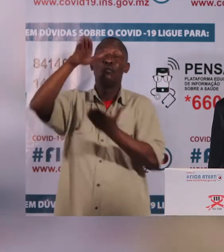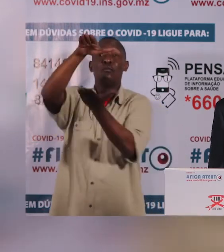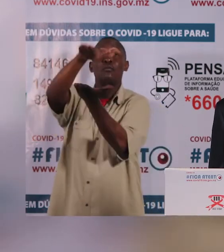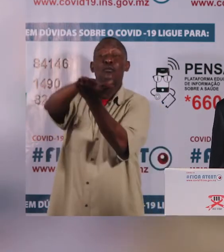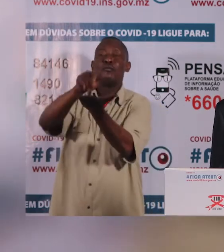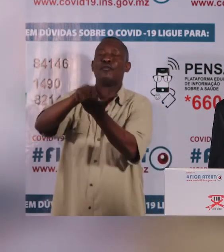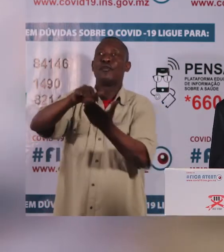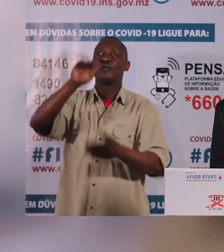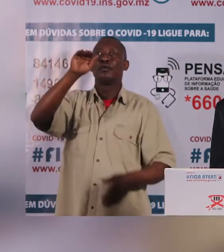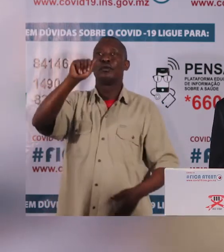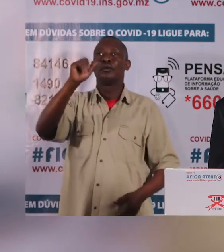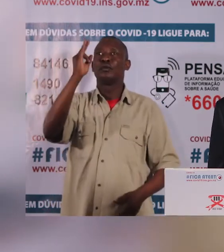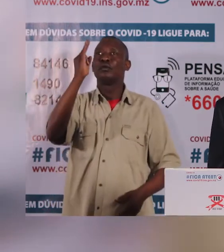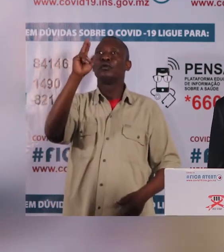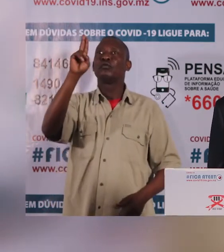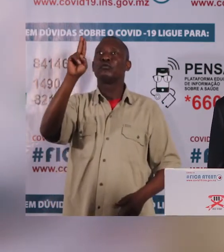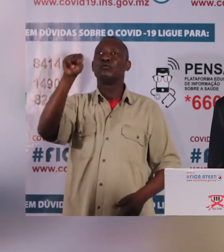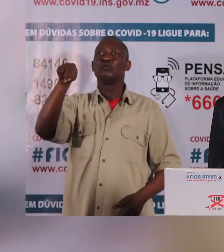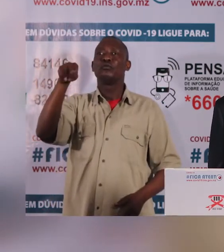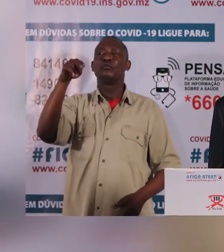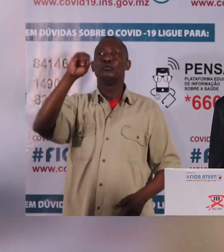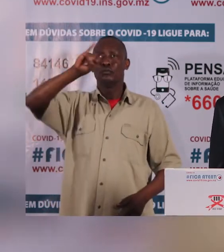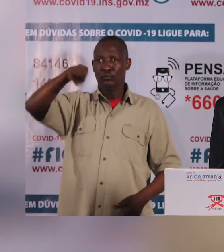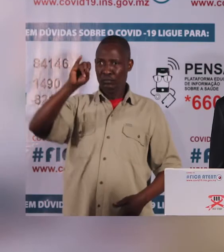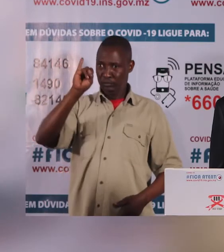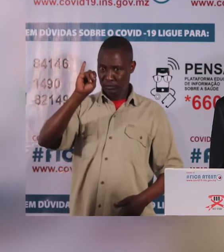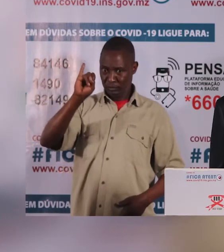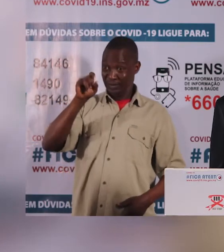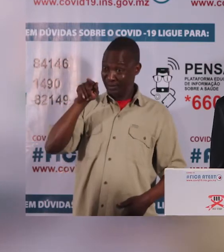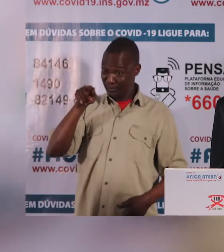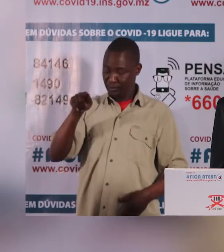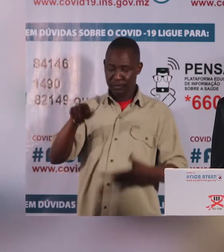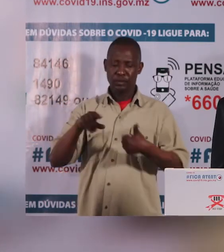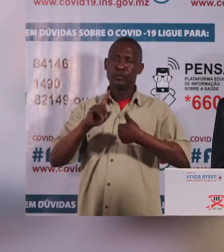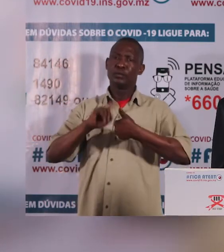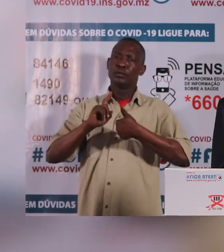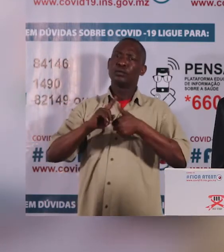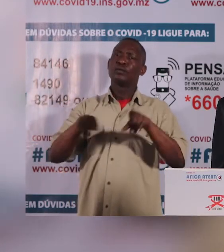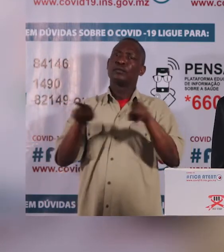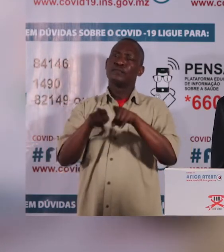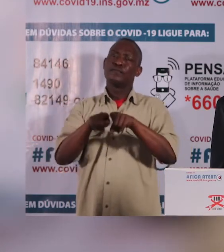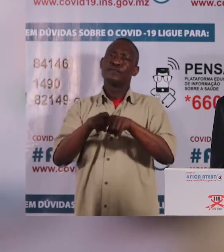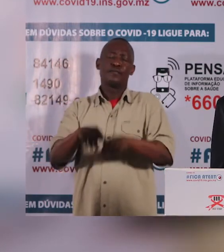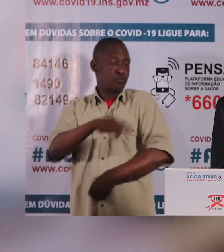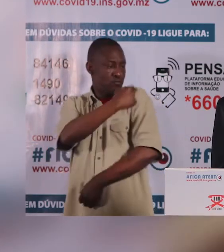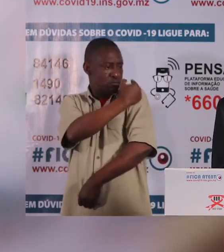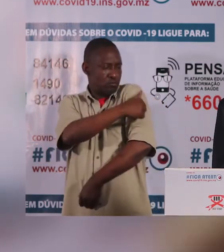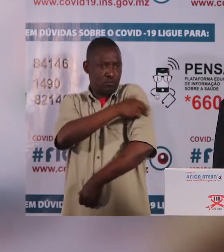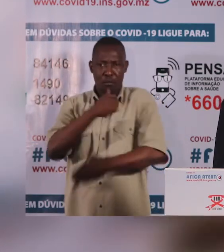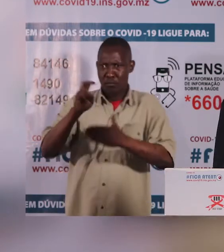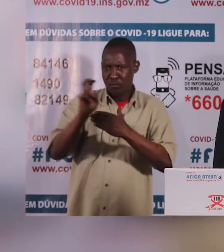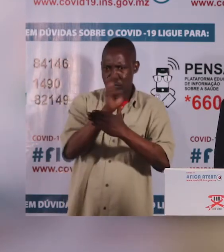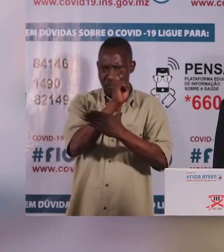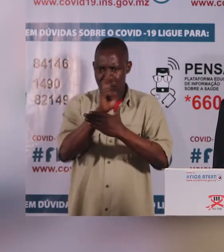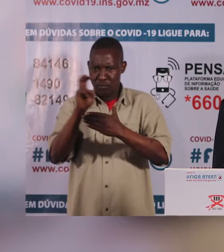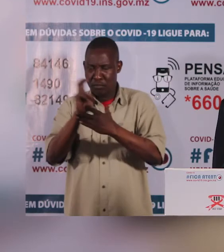baixo. E depois a barra superior, que é os casos encontrados por vigilância, principalmente ao nível das unidades sanitárias.